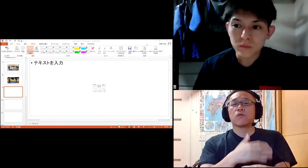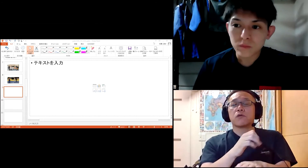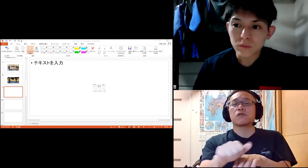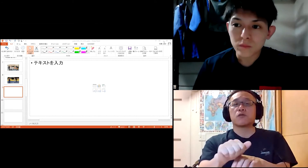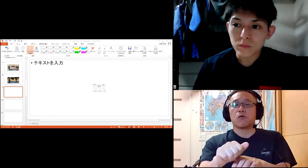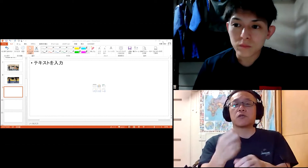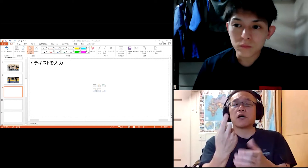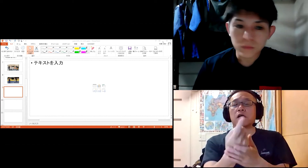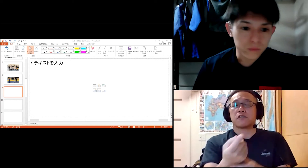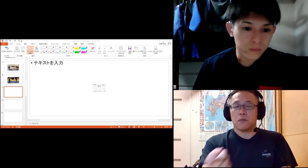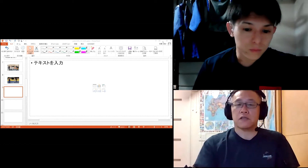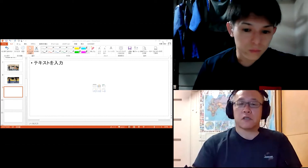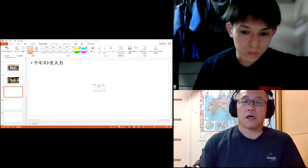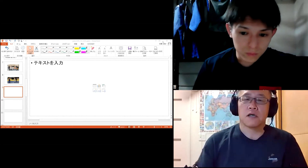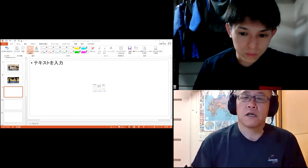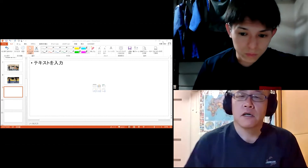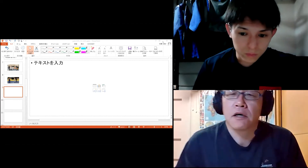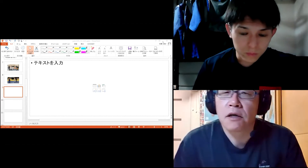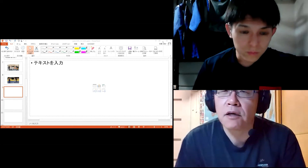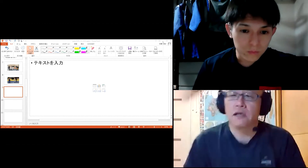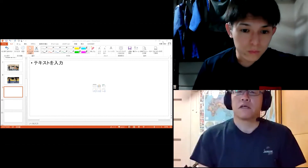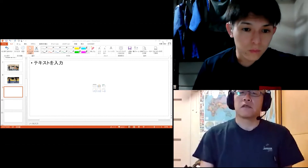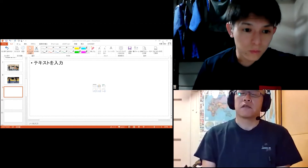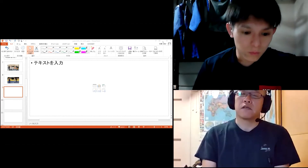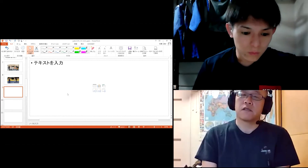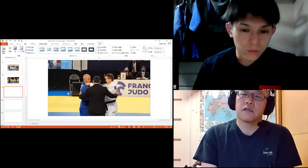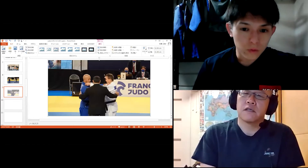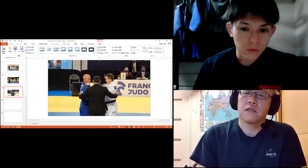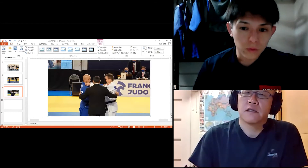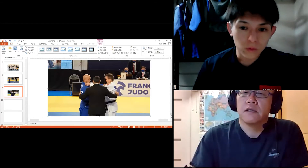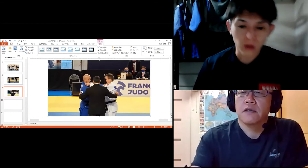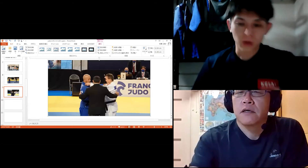朦朧の選手も参加してました。